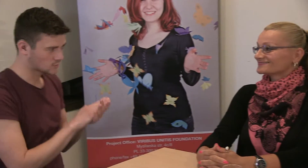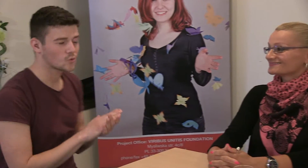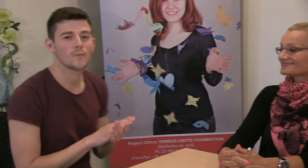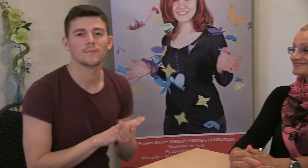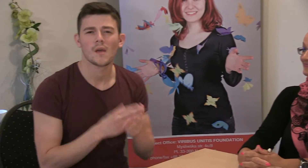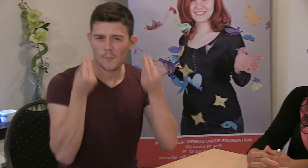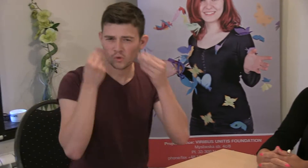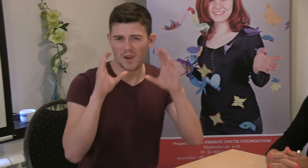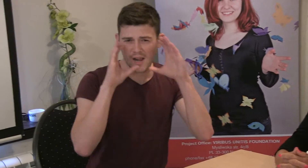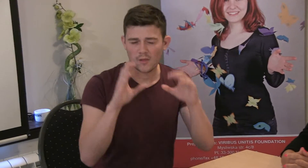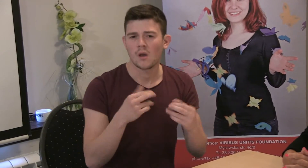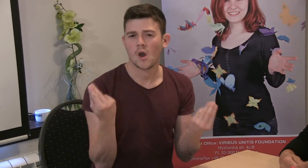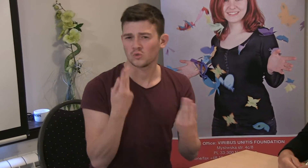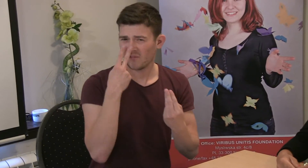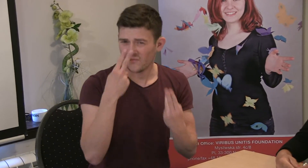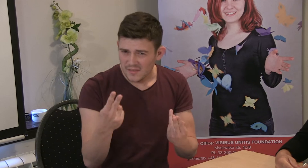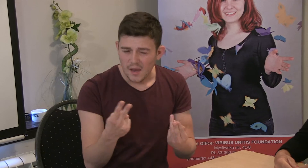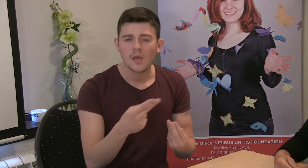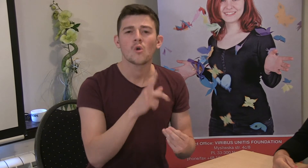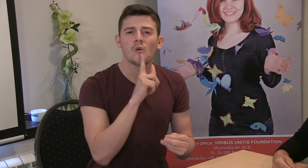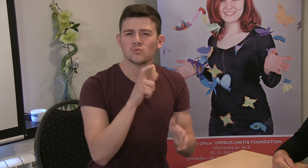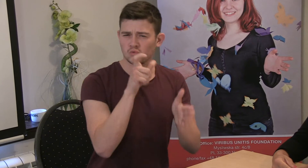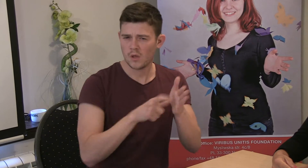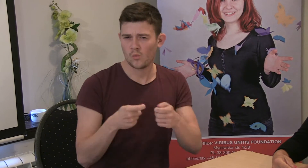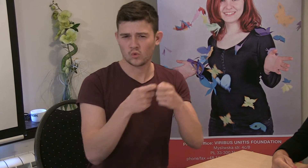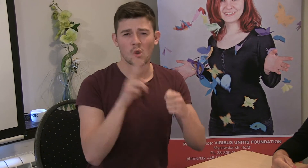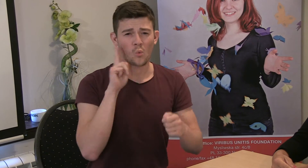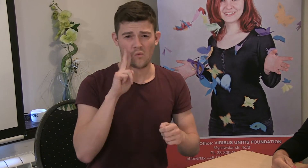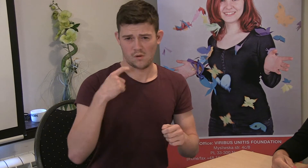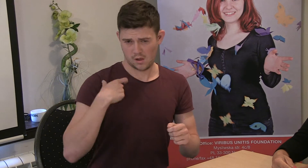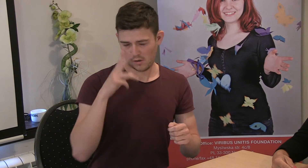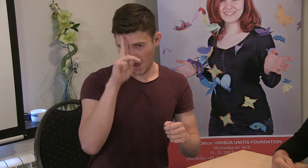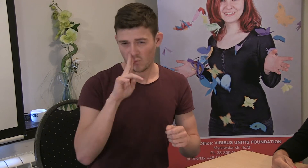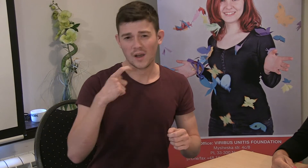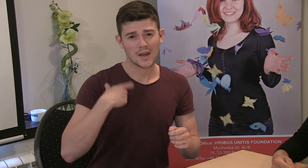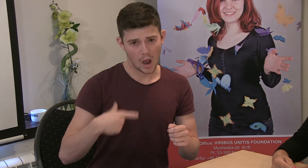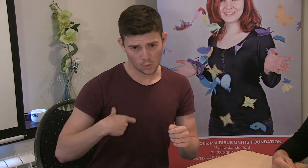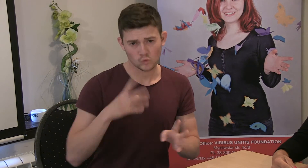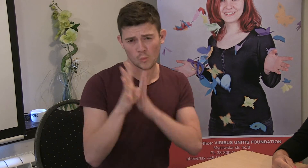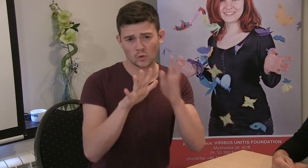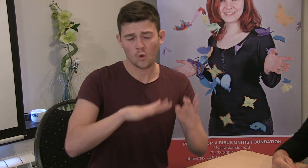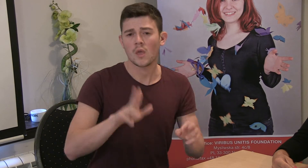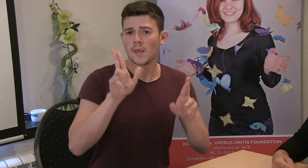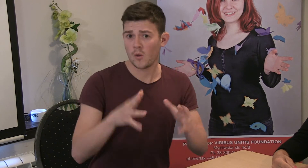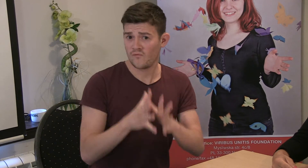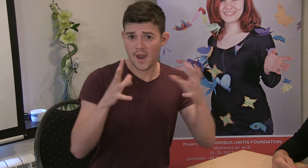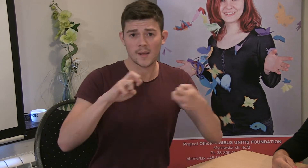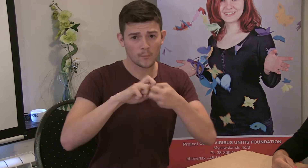Hvala na razgovoru, poštovani gledalci, kao što ste vidjeli, članovi udruženja gluvih i nagluvih Kragujevac imaju